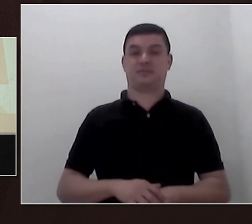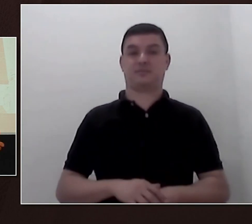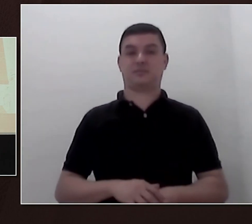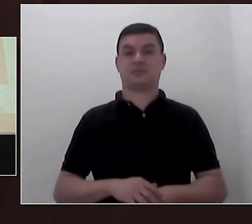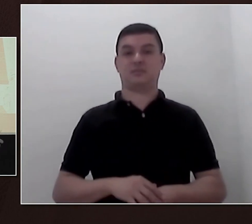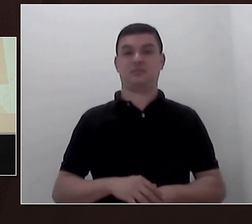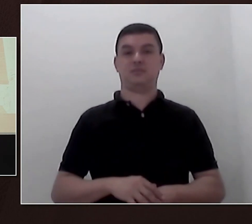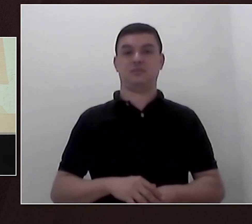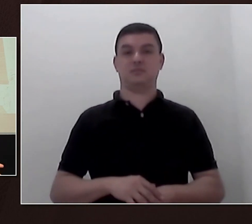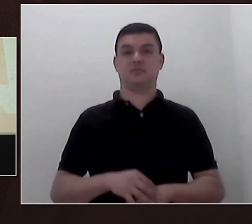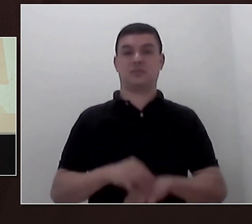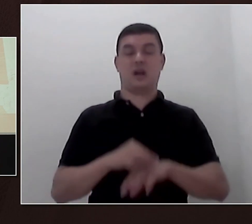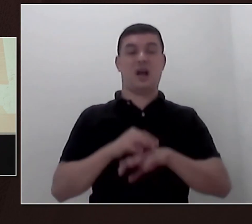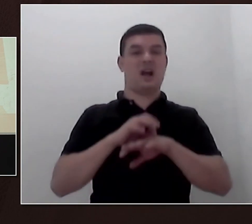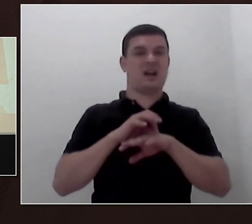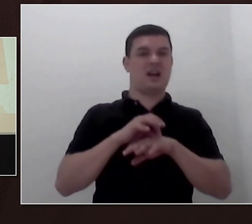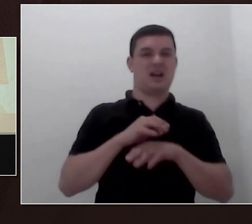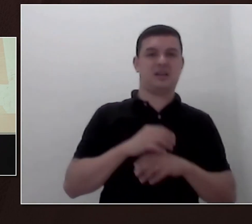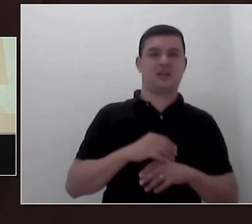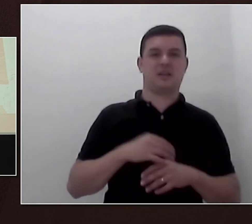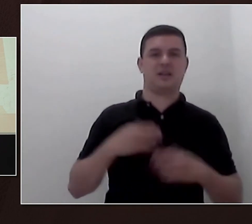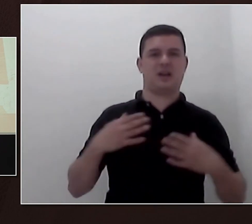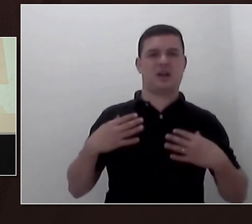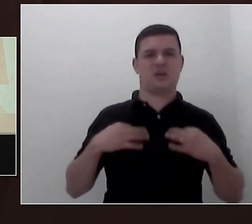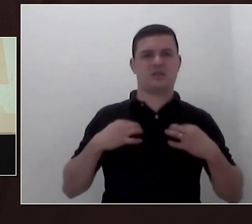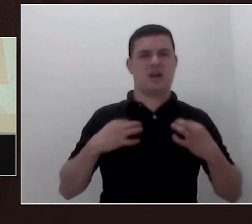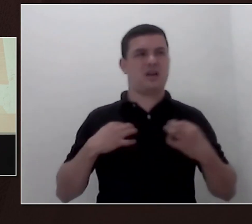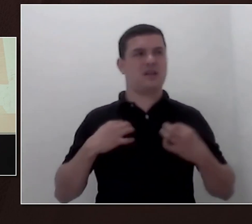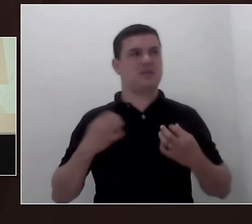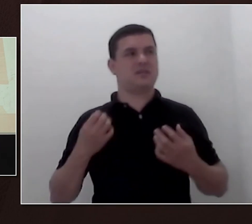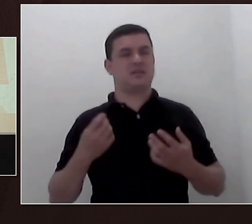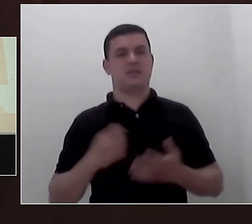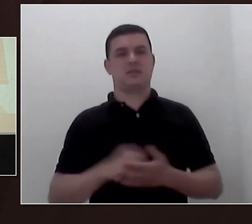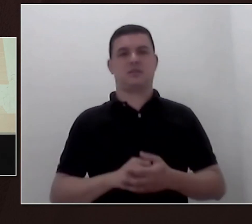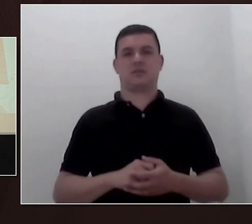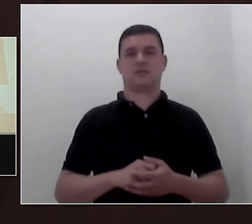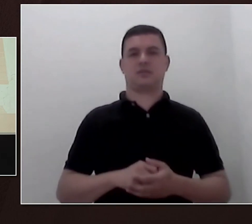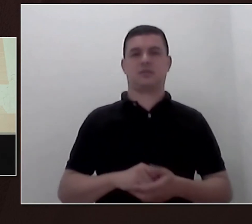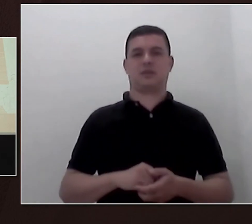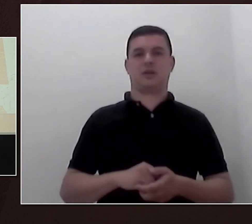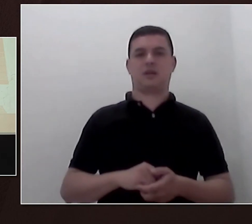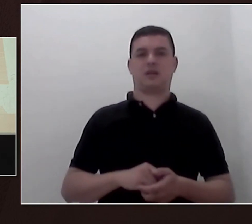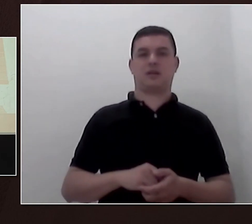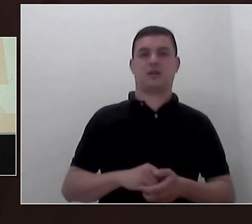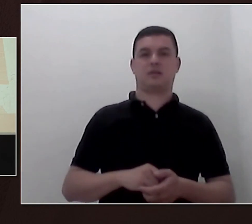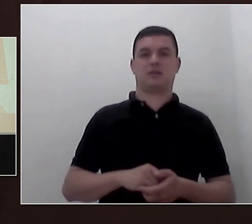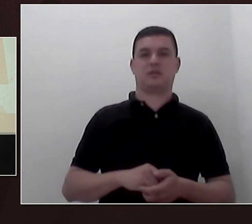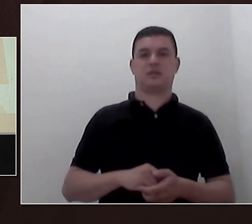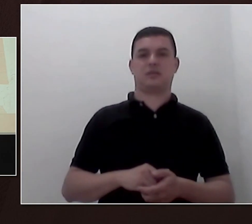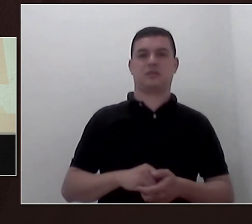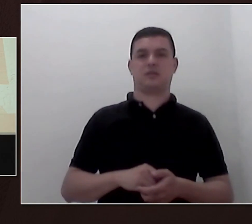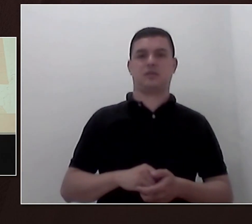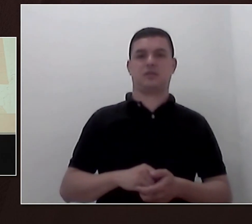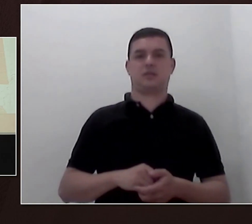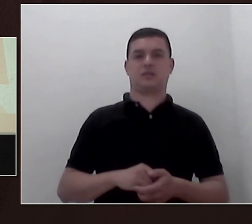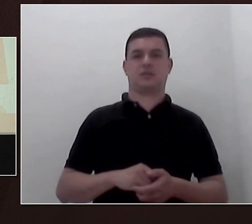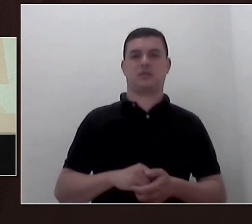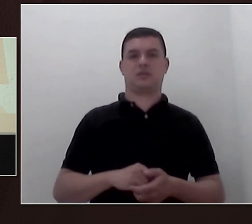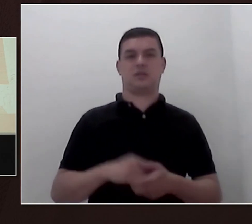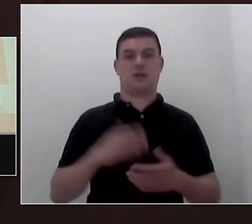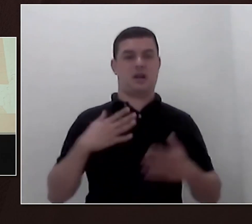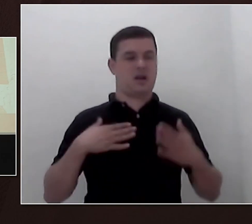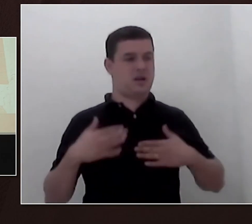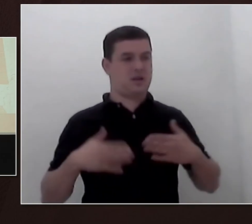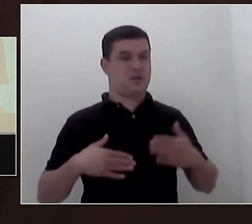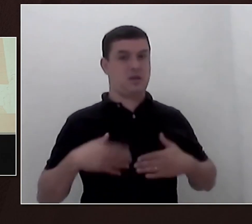comida, vestuário, habitação e transporte. A concupiscência da carne são os desejos ardentes do corpo, a concupiscência dos olhos são os desejos